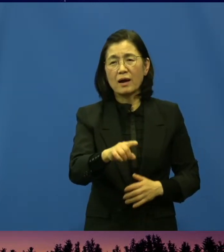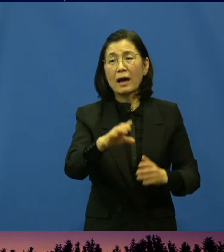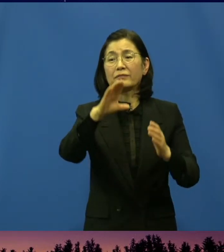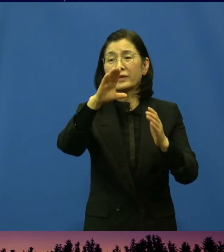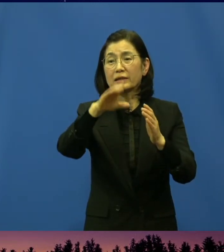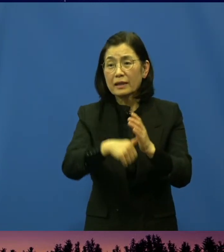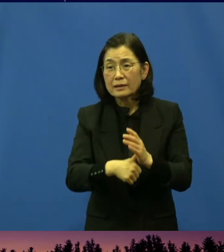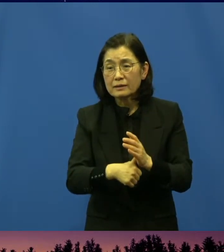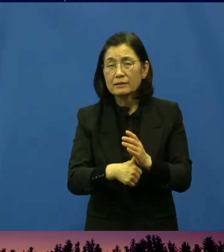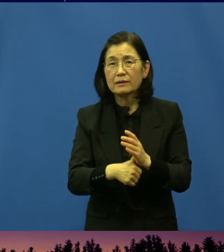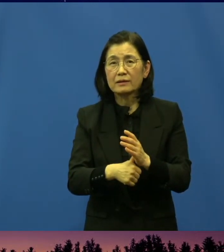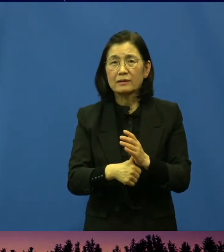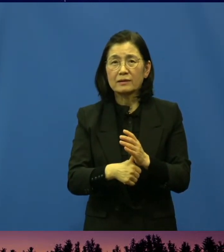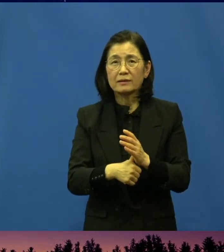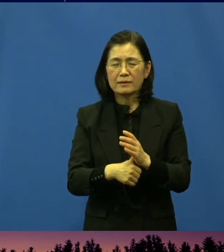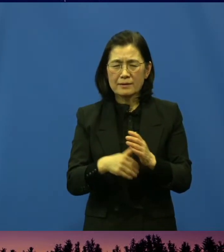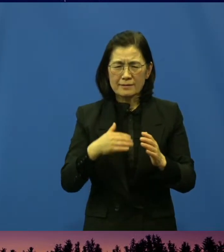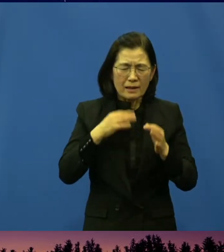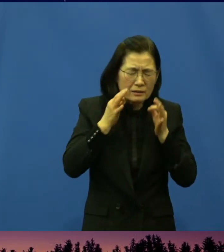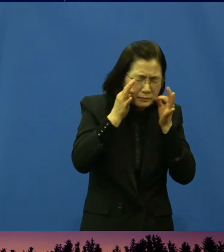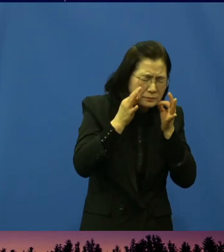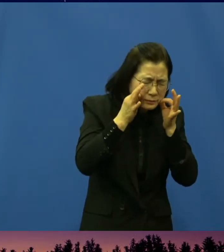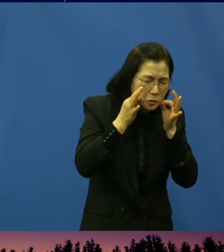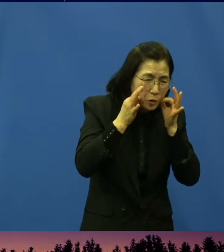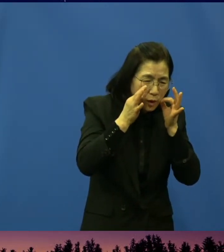되잖아요. 그때 내가 막 하려고 하면 막 머리도 빠지고 그러는 거예요.